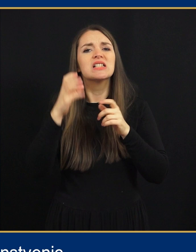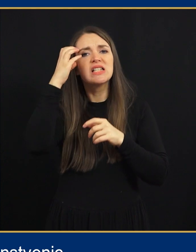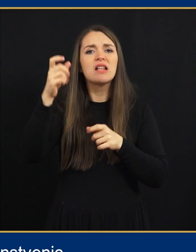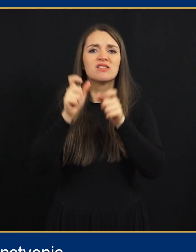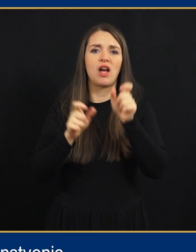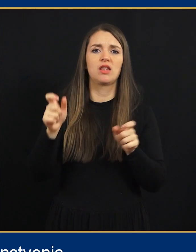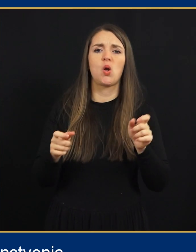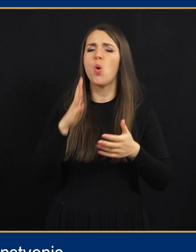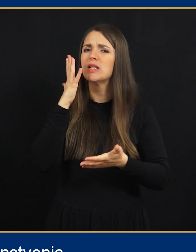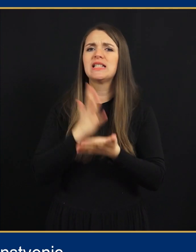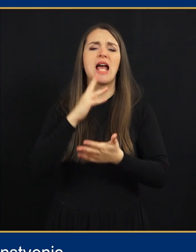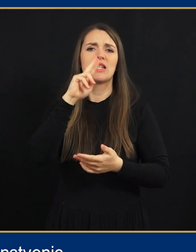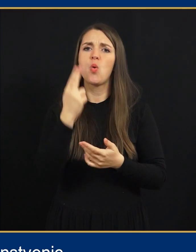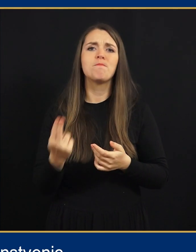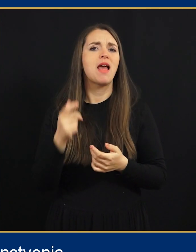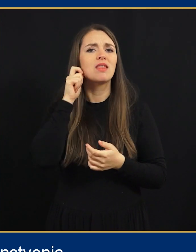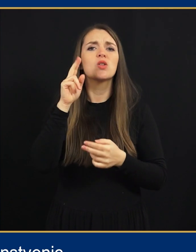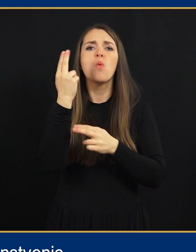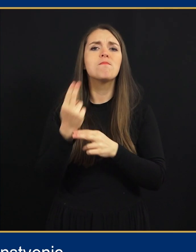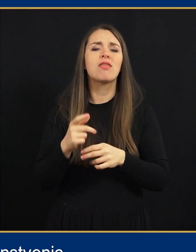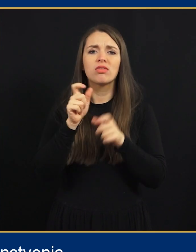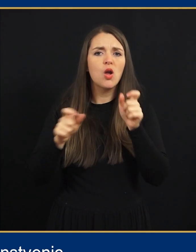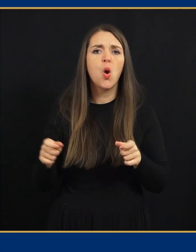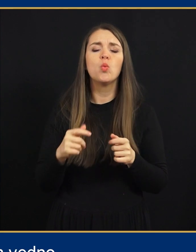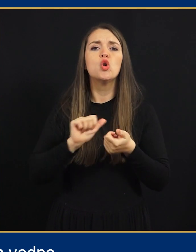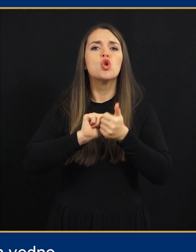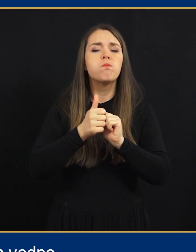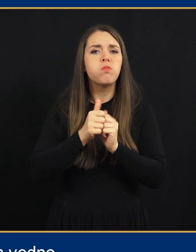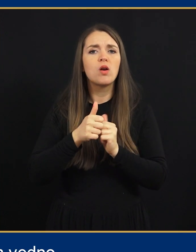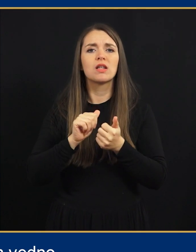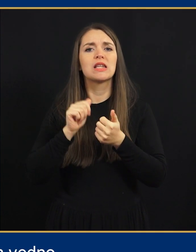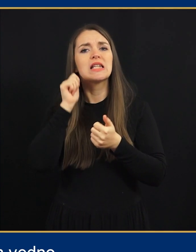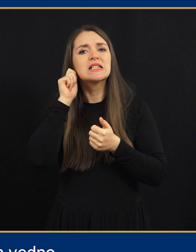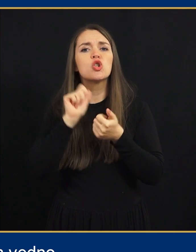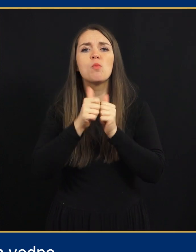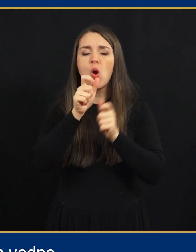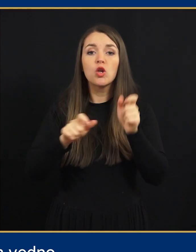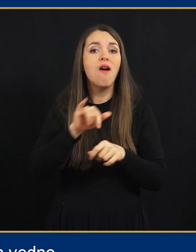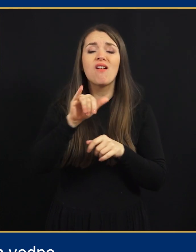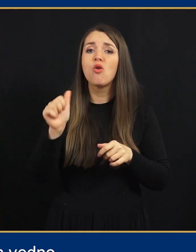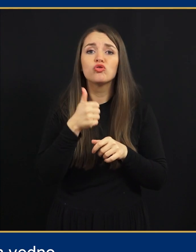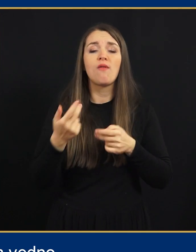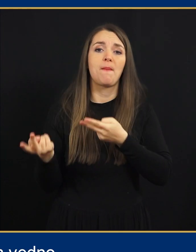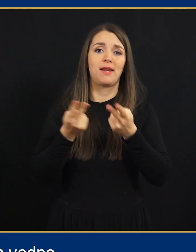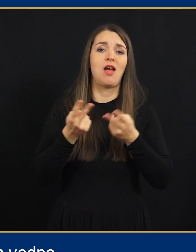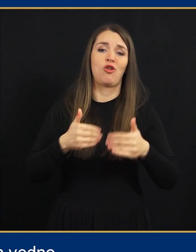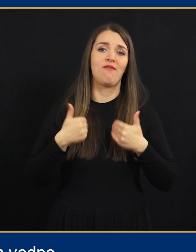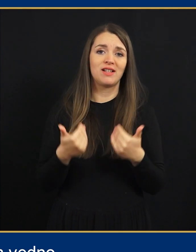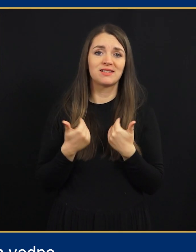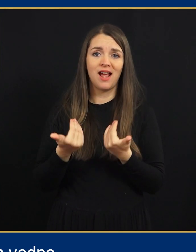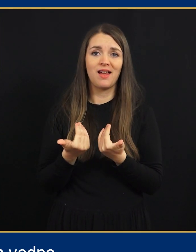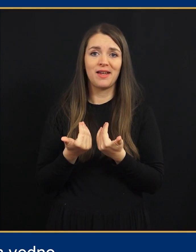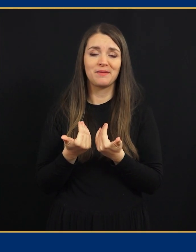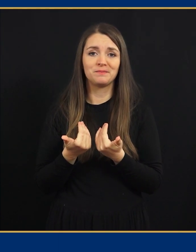in znanstvenikov, sijajnih umetnic in umetnikov, športnic in športnikov, ki nam vedno znova prinašajo